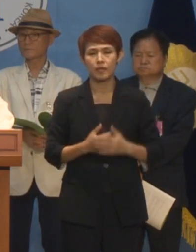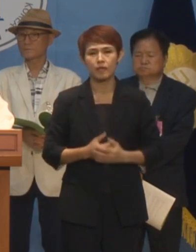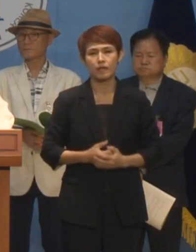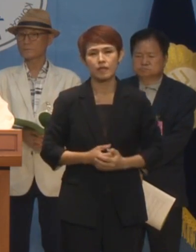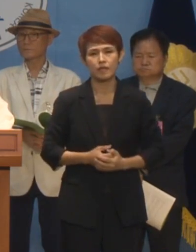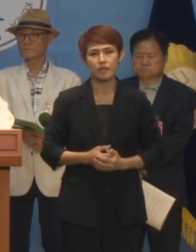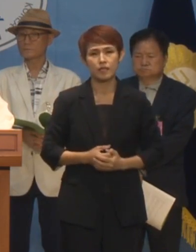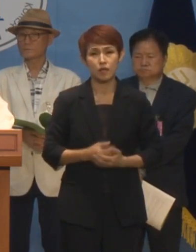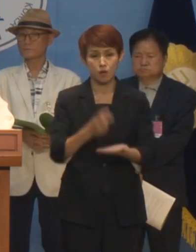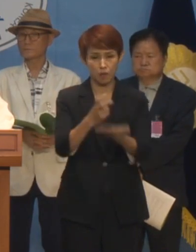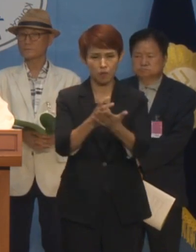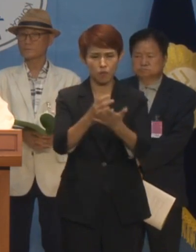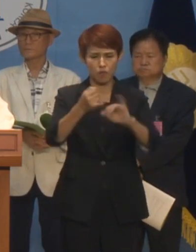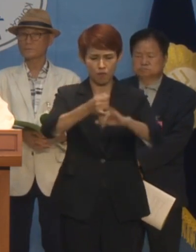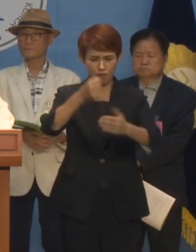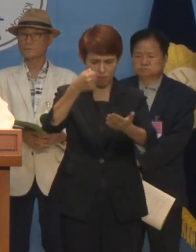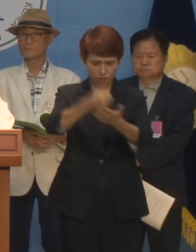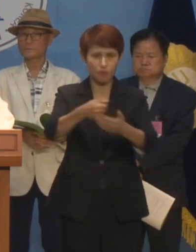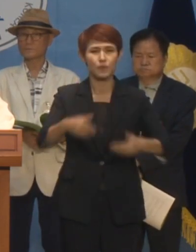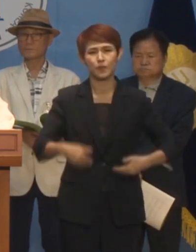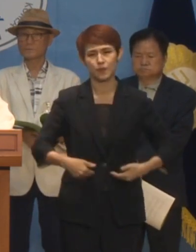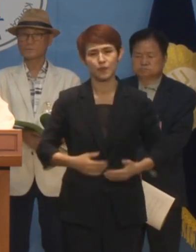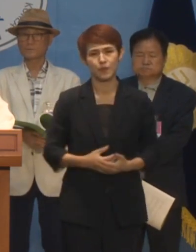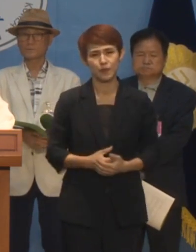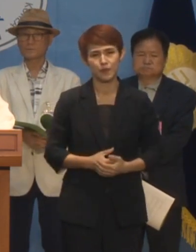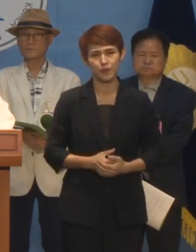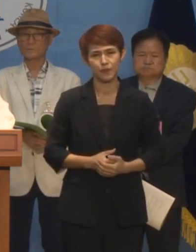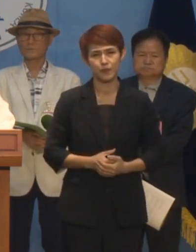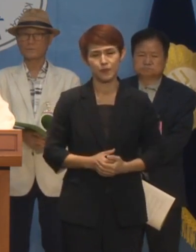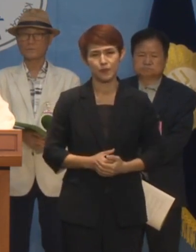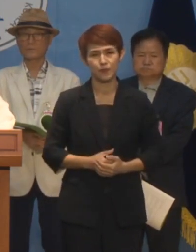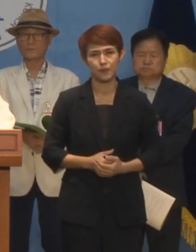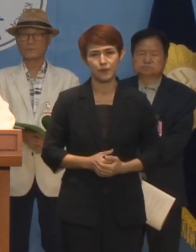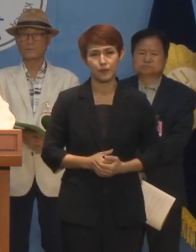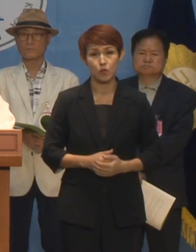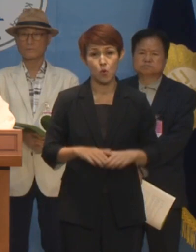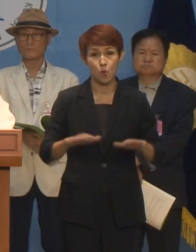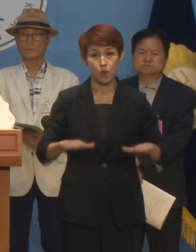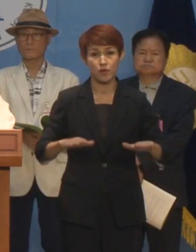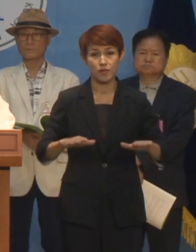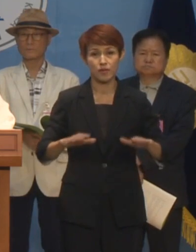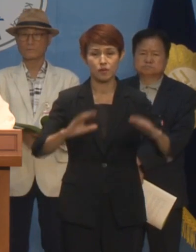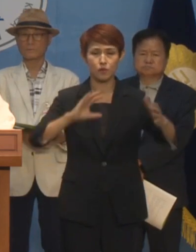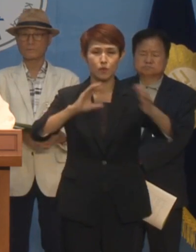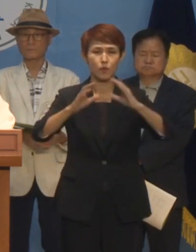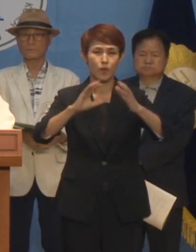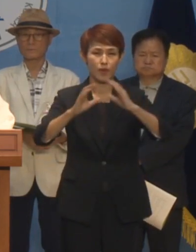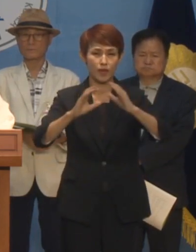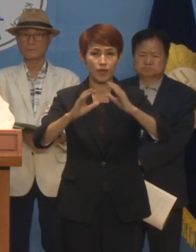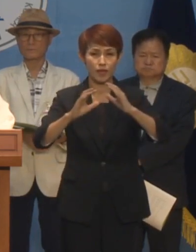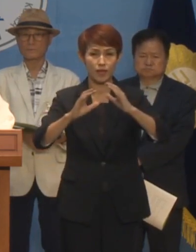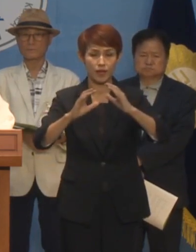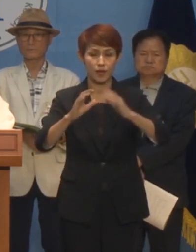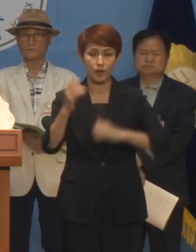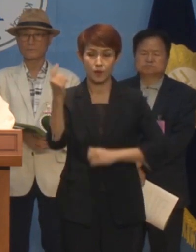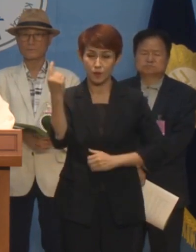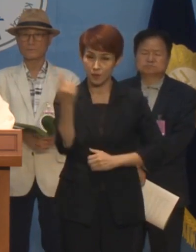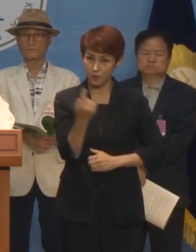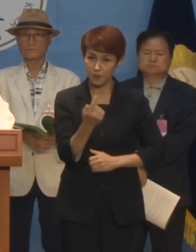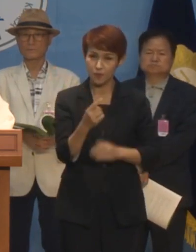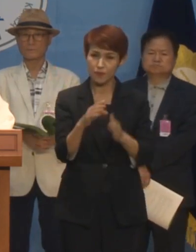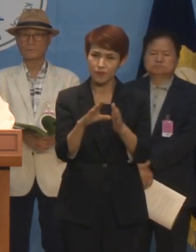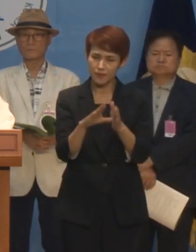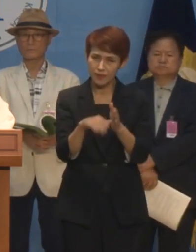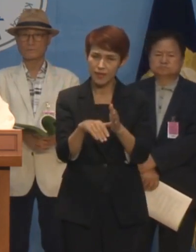됩니다. 그래서 오늘 제가 이 토론에 오면서 여러 가지 좀